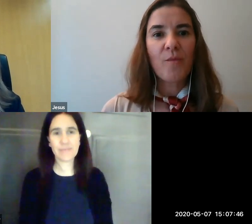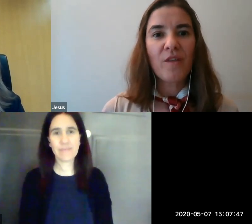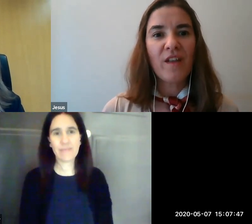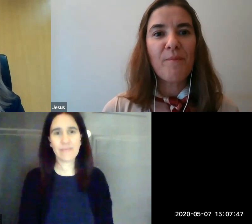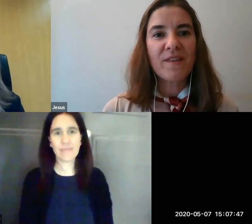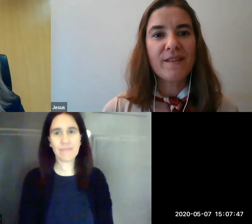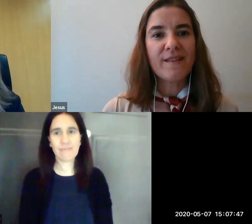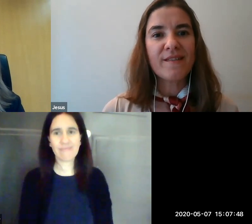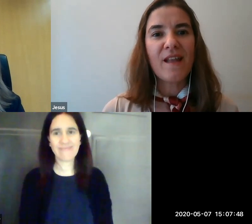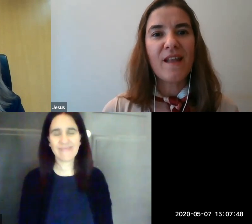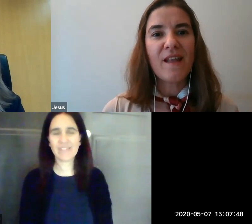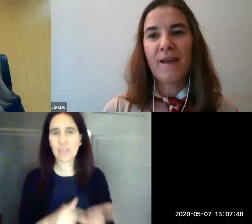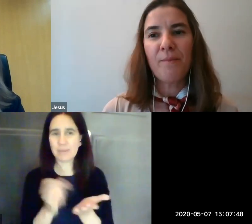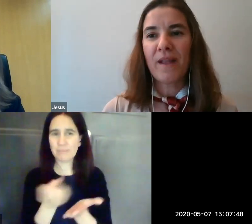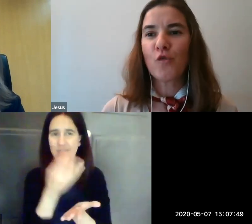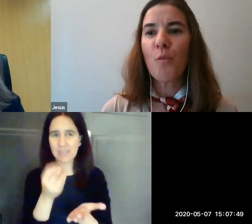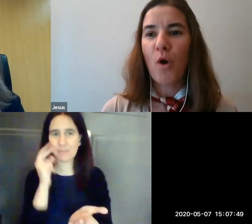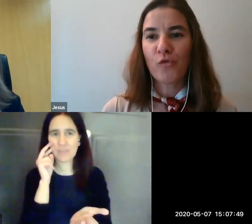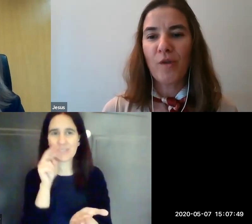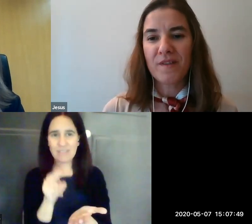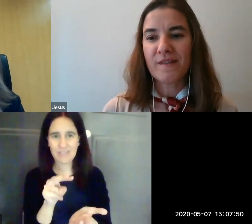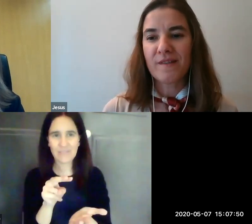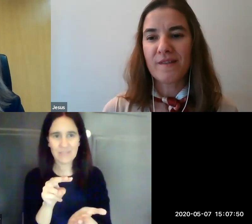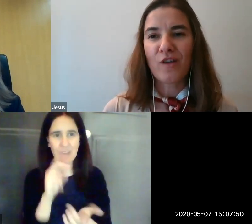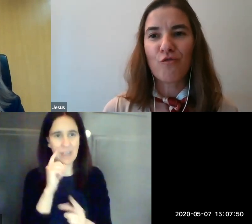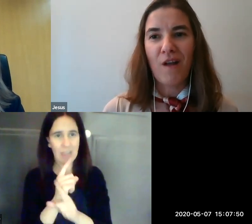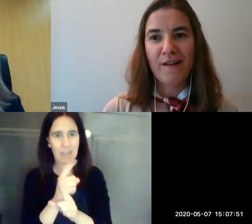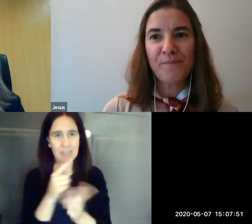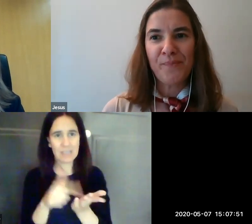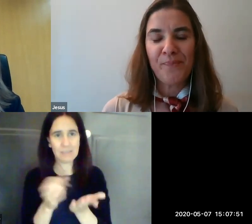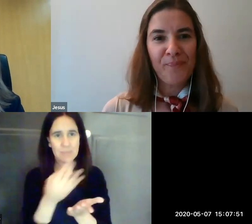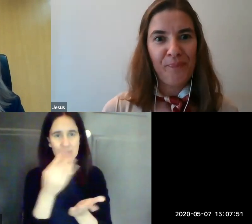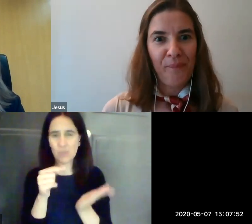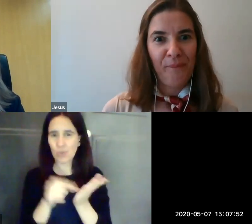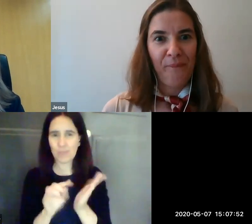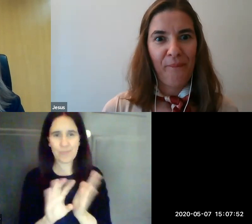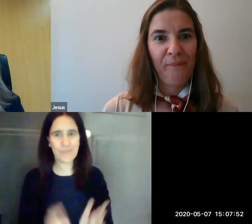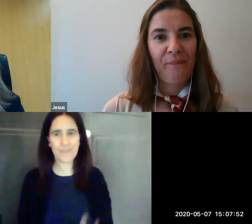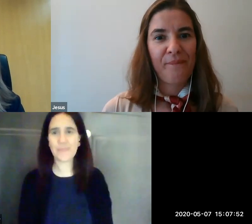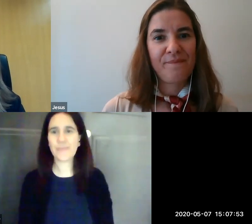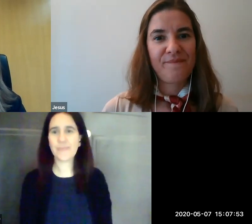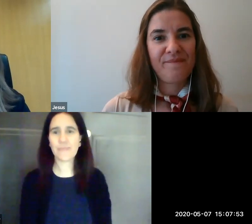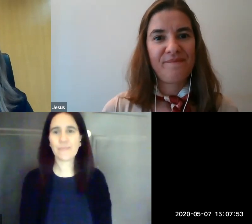Já estamos a ver a apresentação, é apenas o modo de apresentação que tem que colocar.